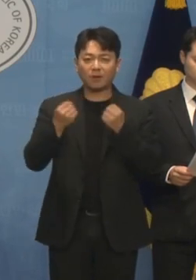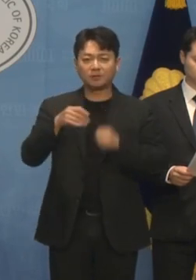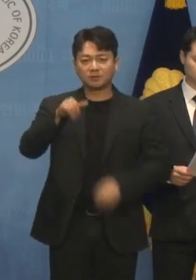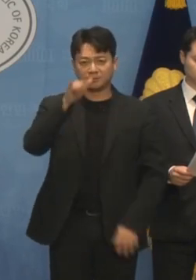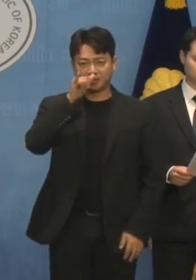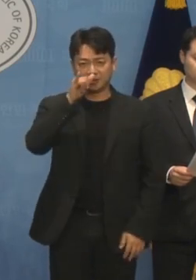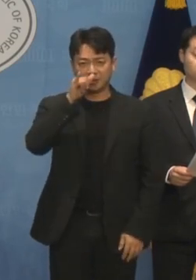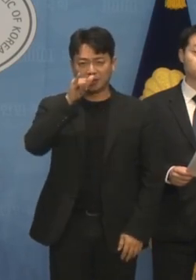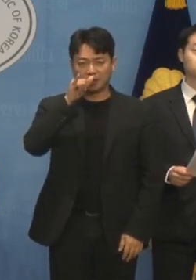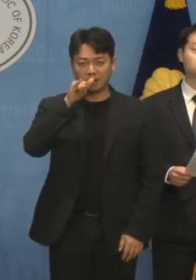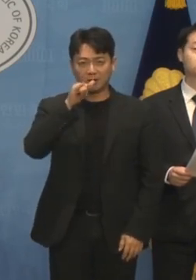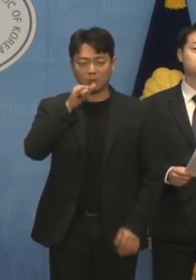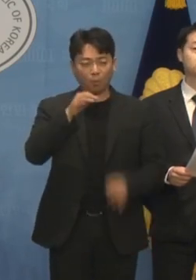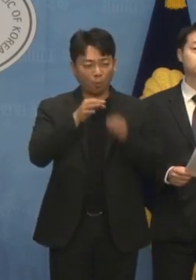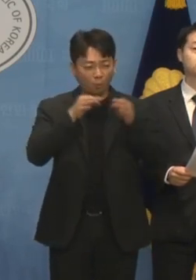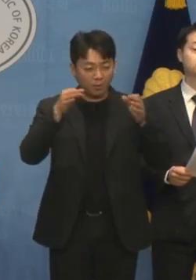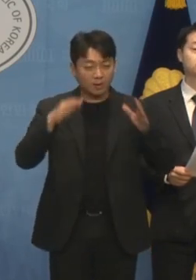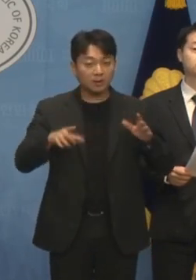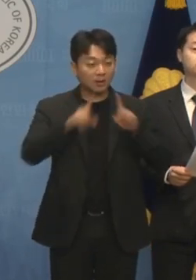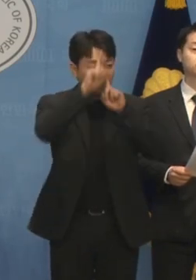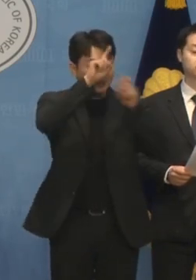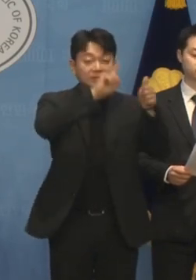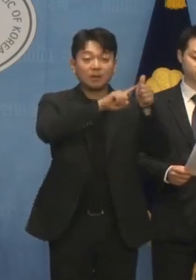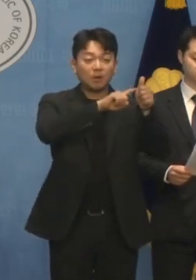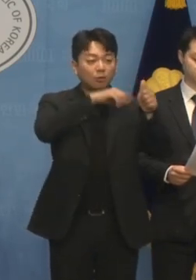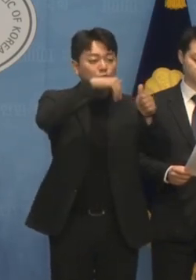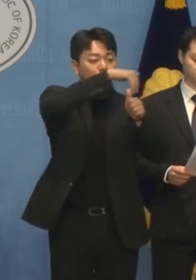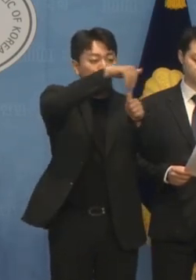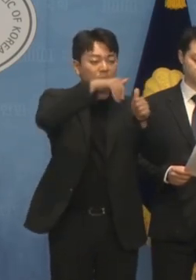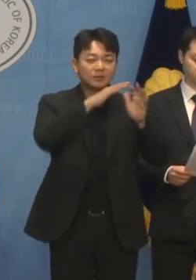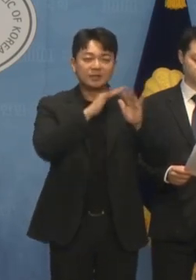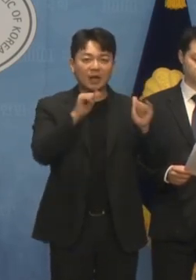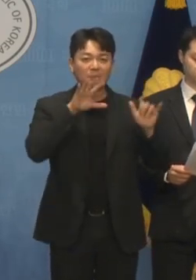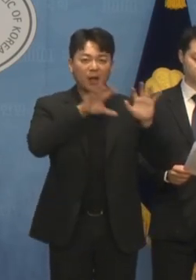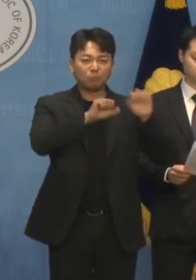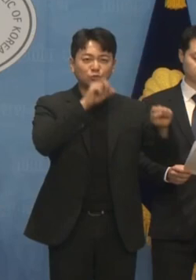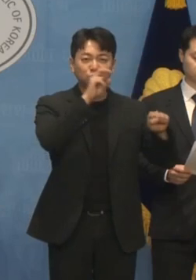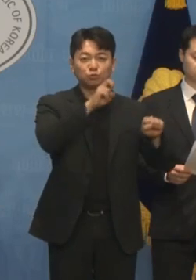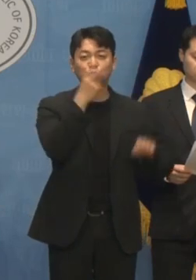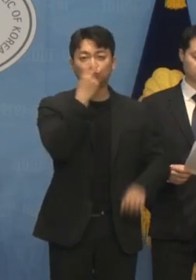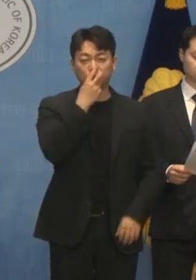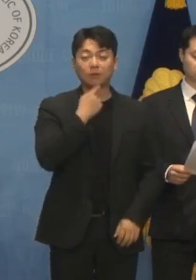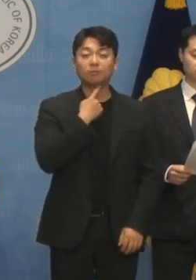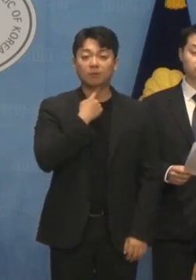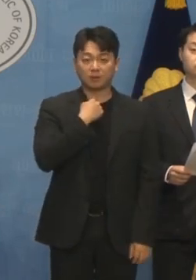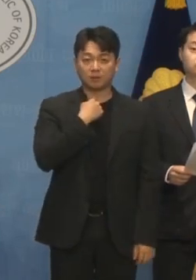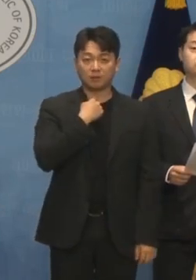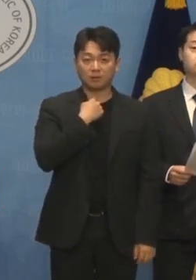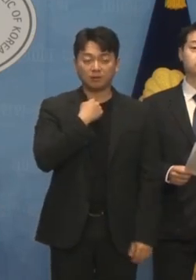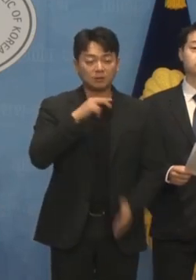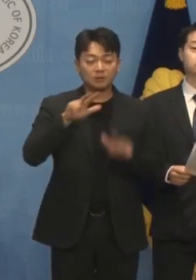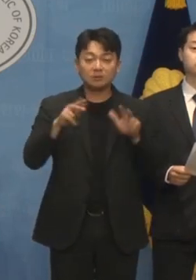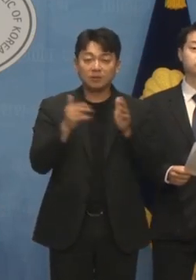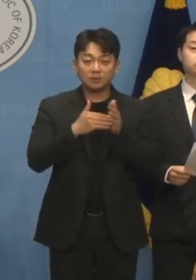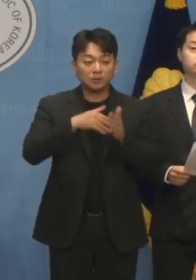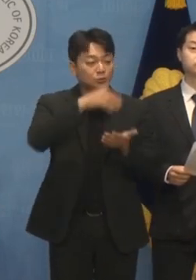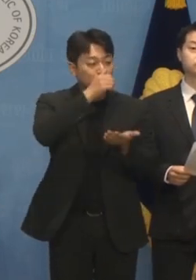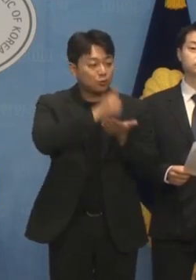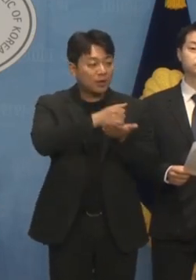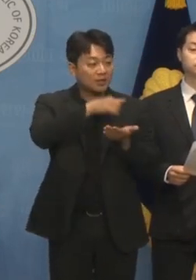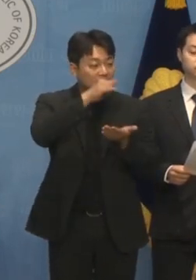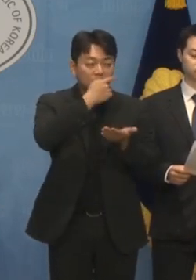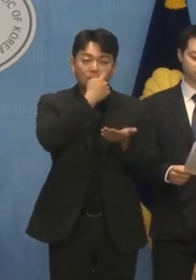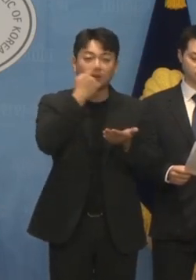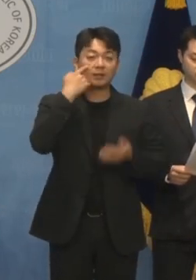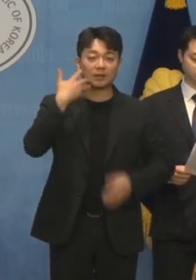이재명표을 수색 소환 조사로 압박했습니다 이에 아무런 혐의도 입증하지 못했습니다 또